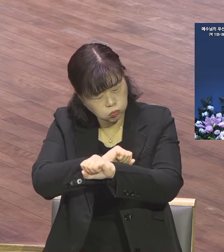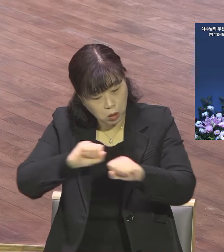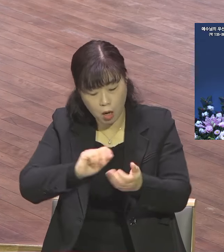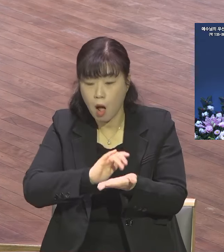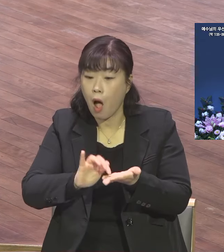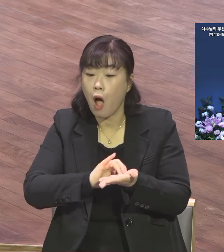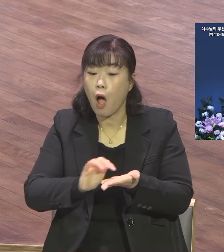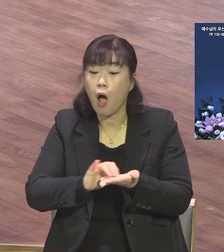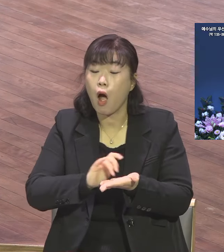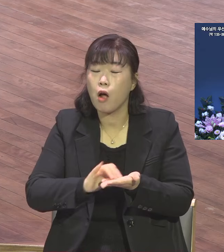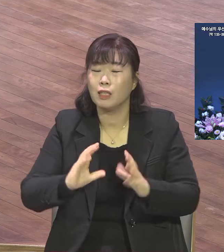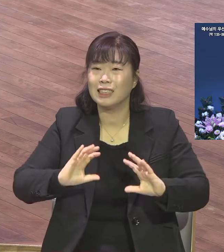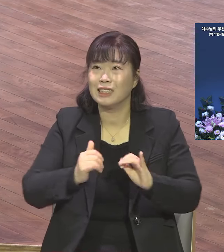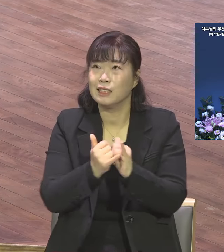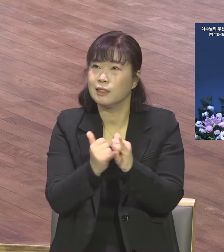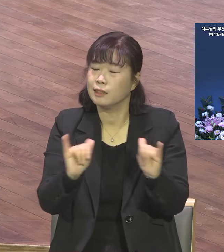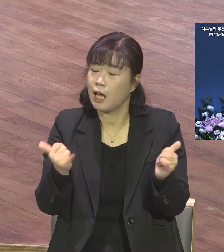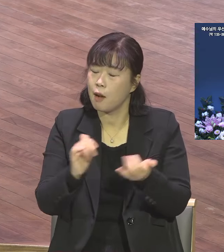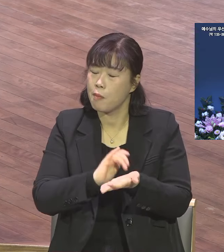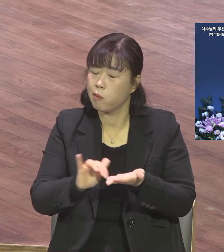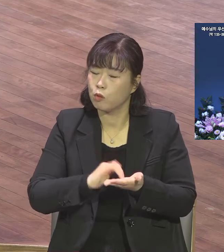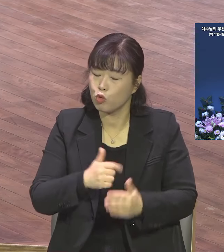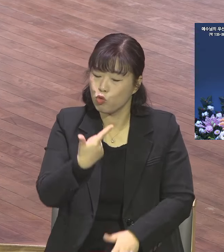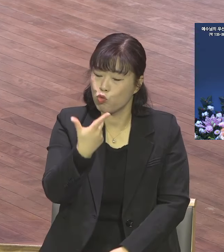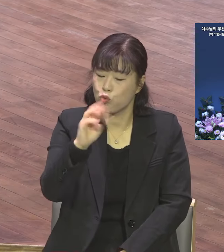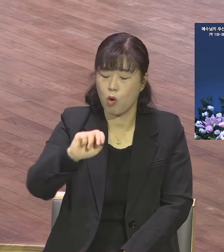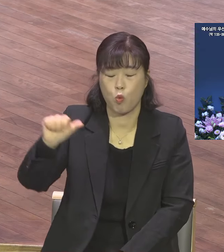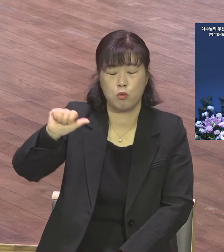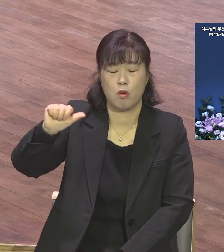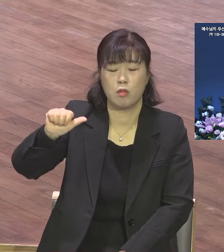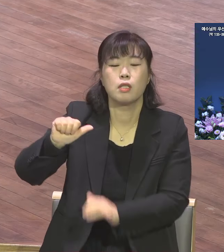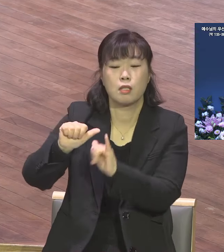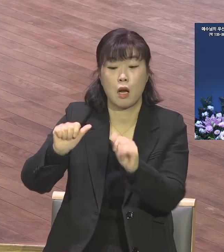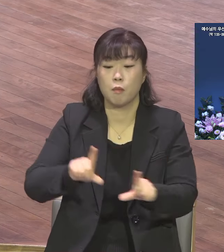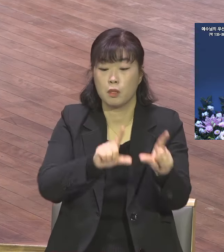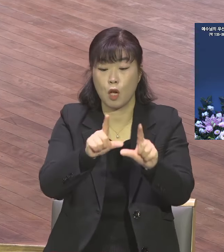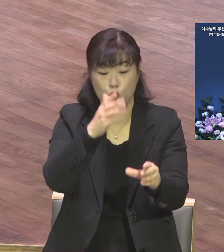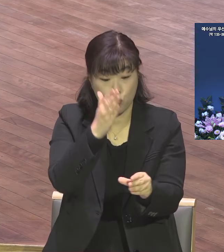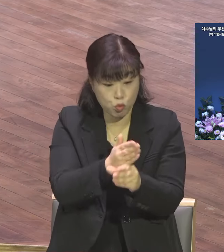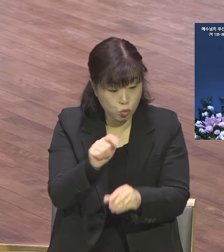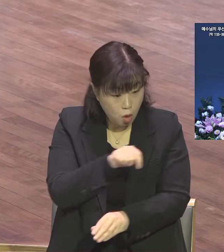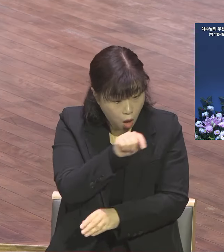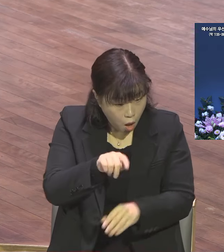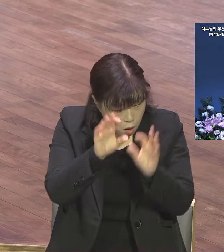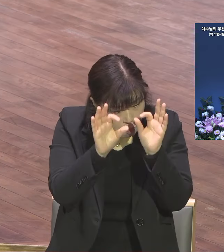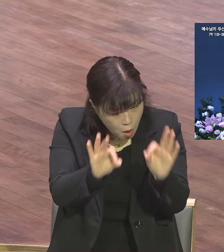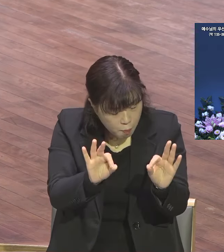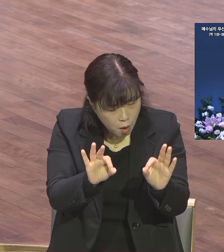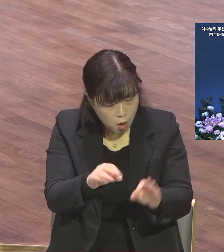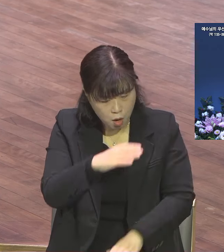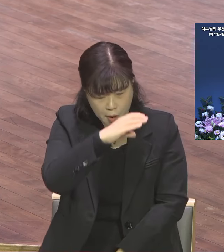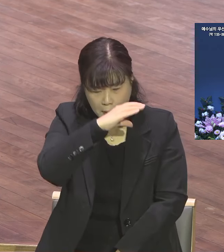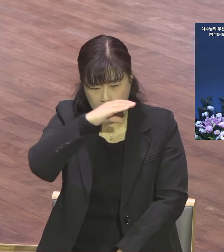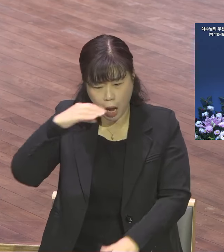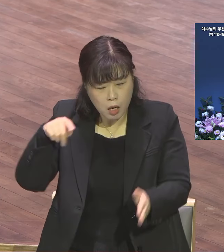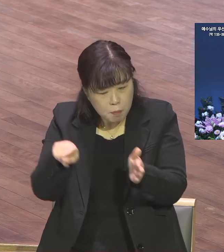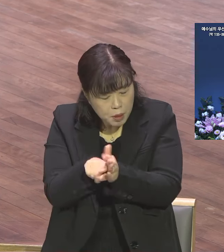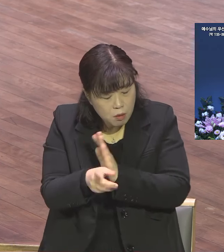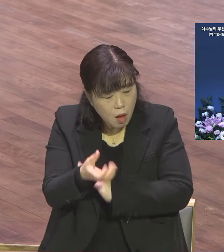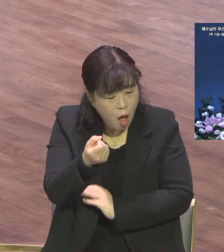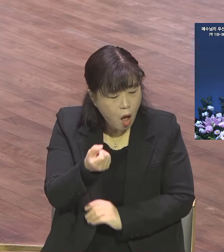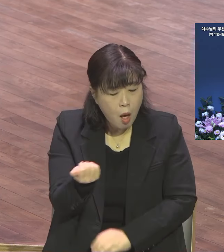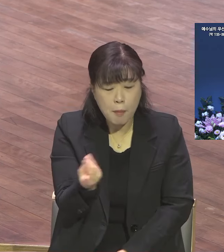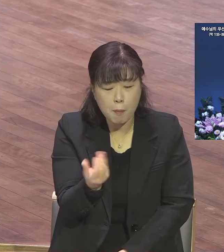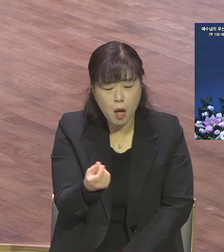5천만인데 제대로 신앙생활 하는 사람이 거의 없어요. 그래서 아마 예수님께서 이 땅에